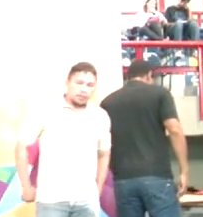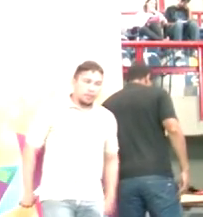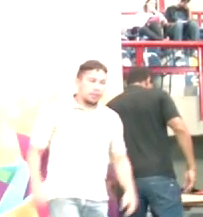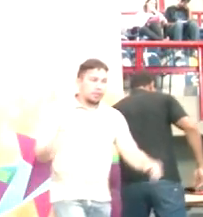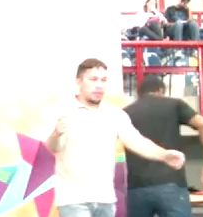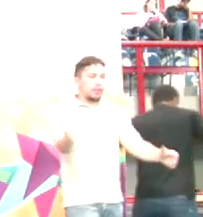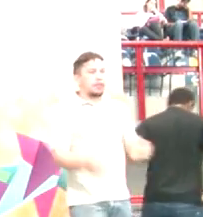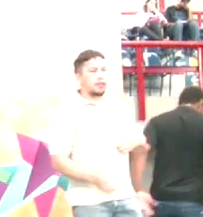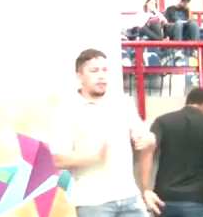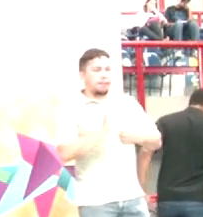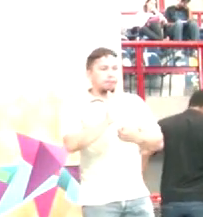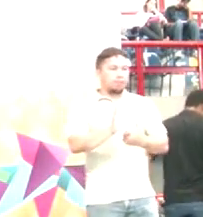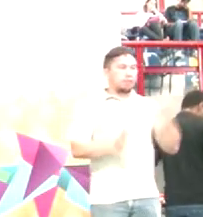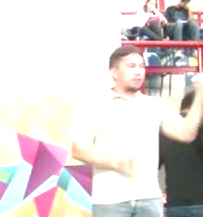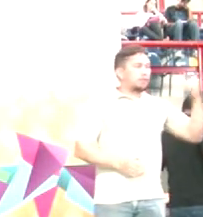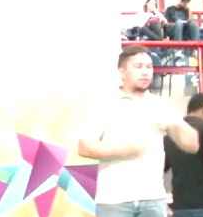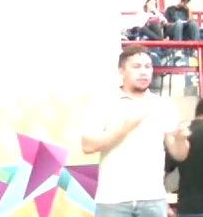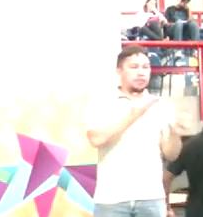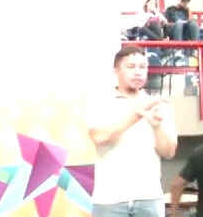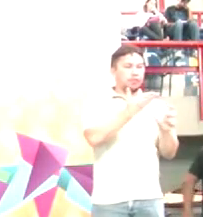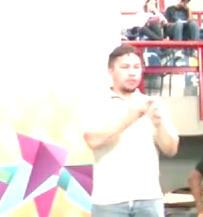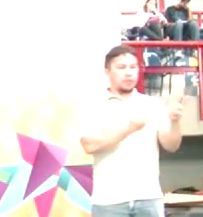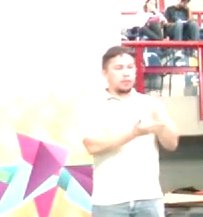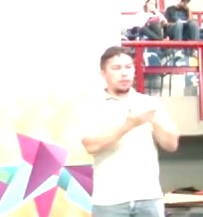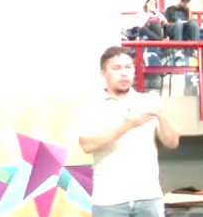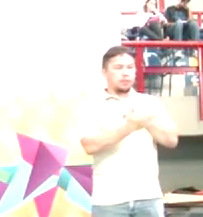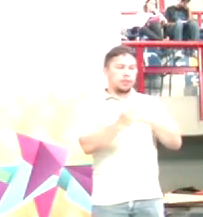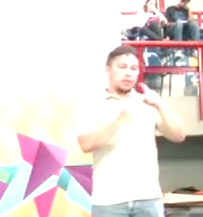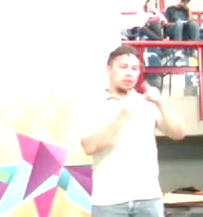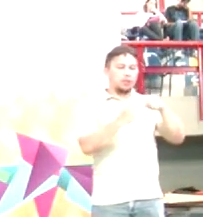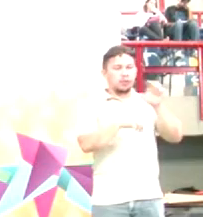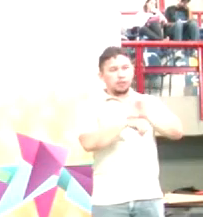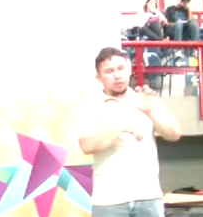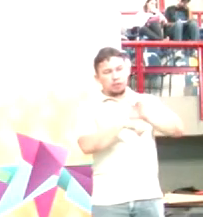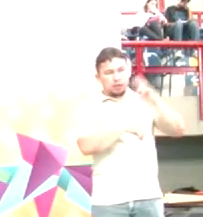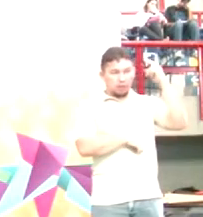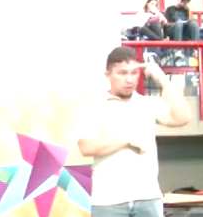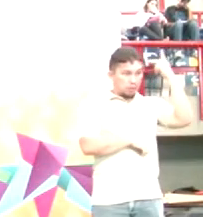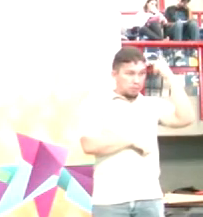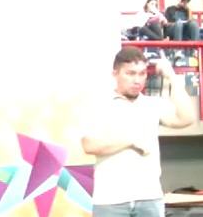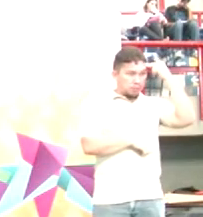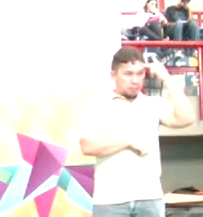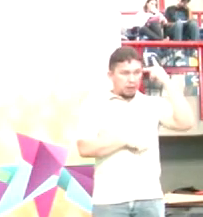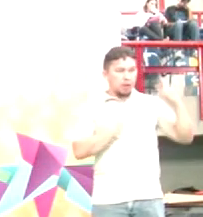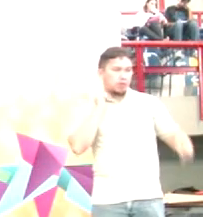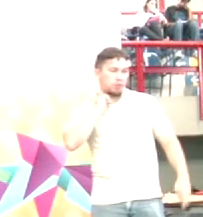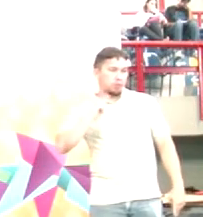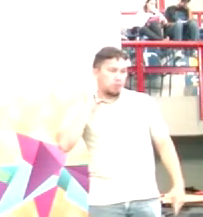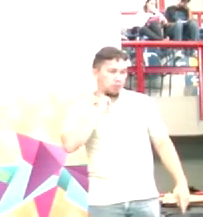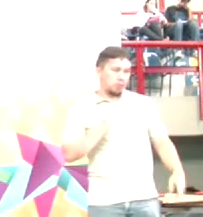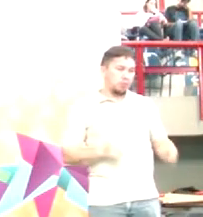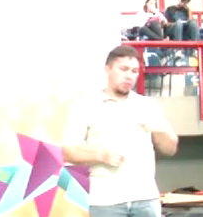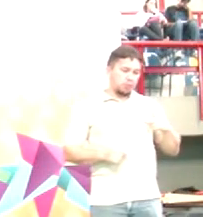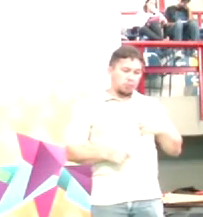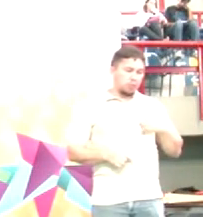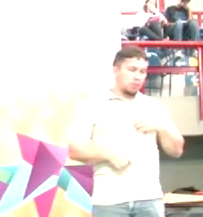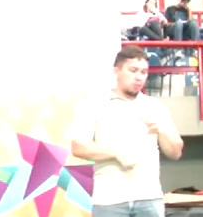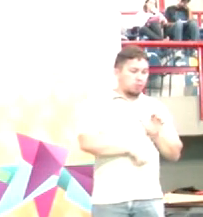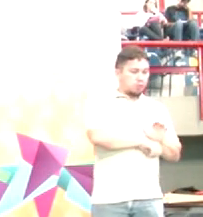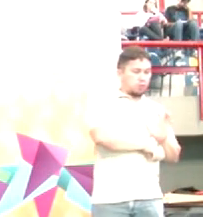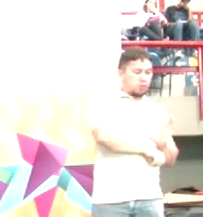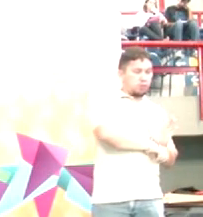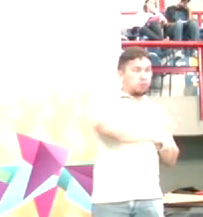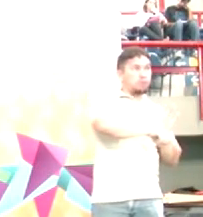dinheiro. Então, todos os outros estados no país apoiavam São